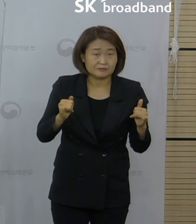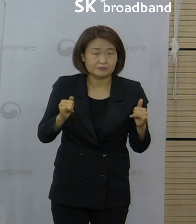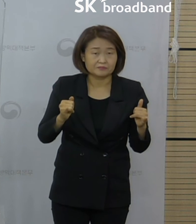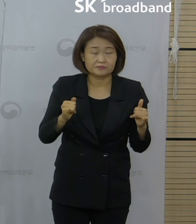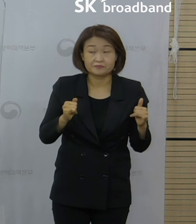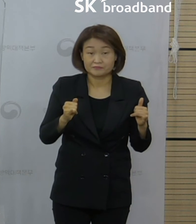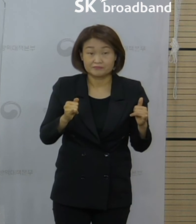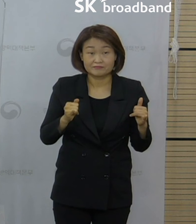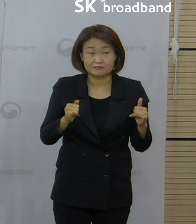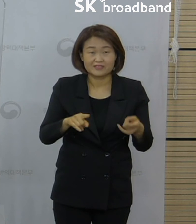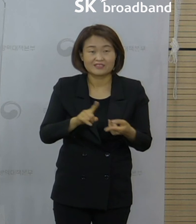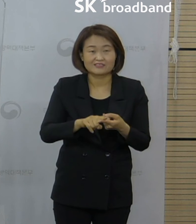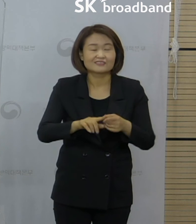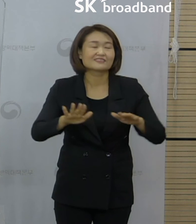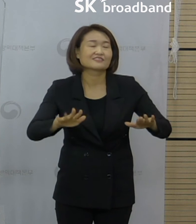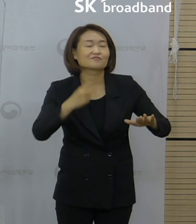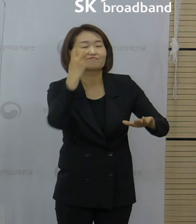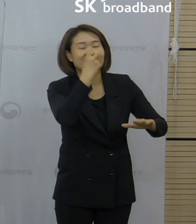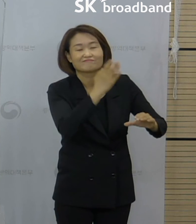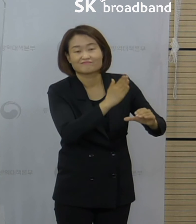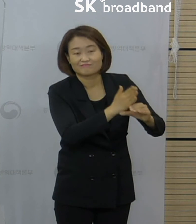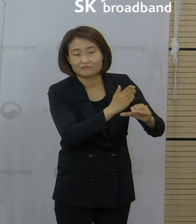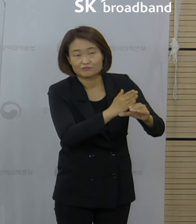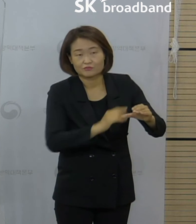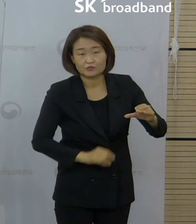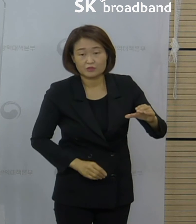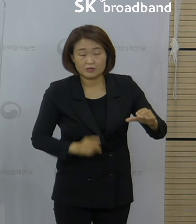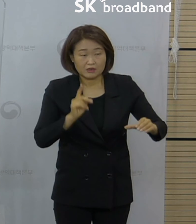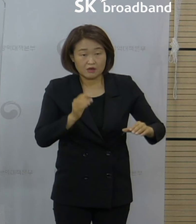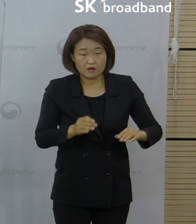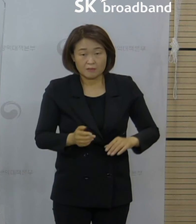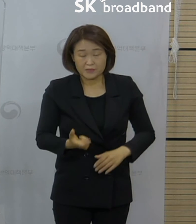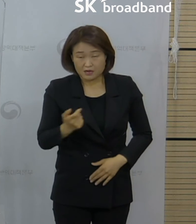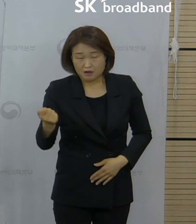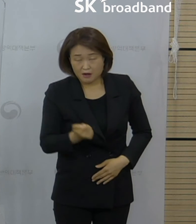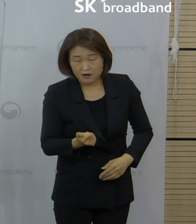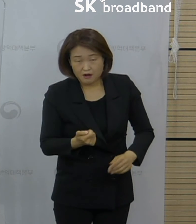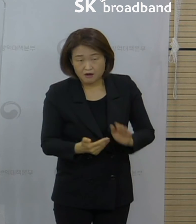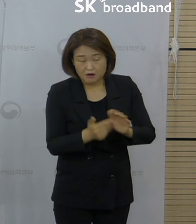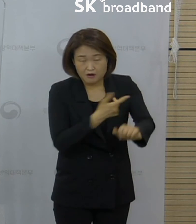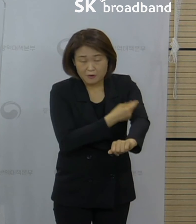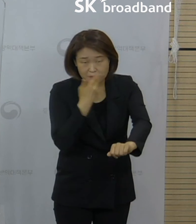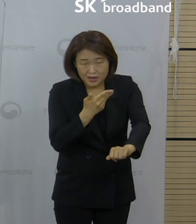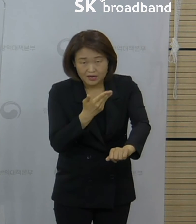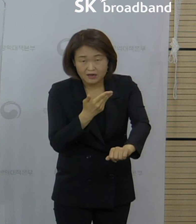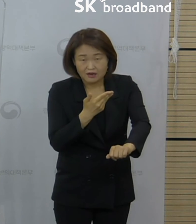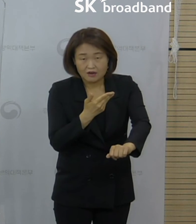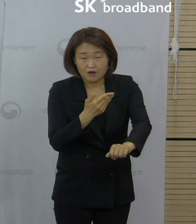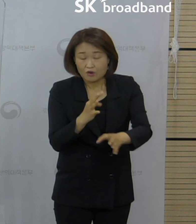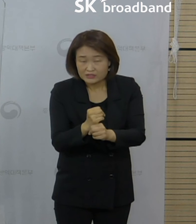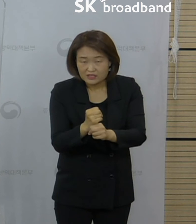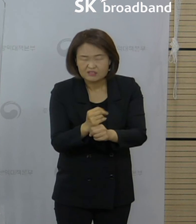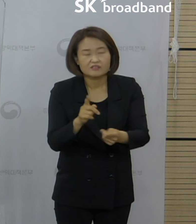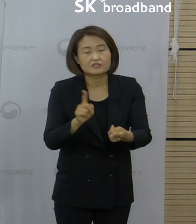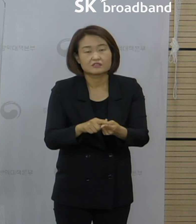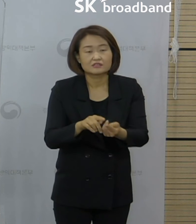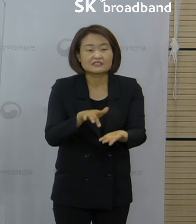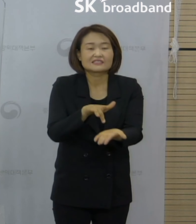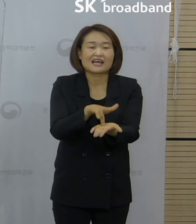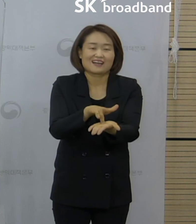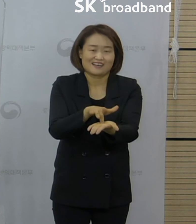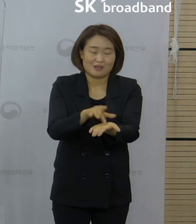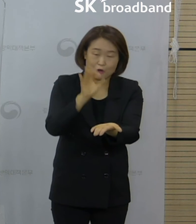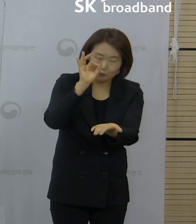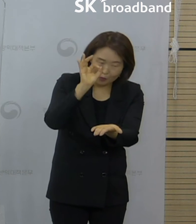대상자에 대해서는 저희들이 검토를 하고 있고 일부라도 더 당길 수 있을지는 이제 백신 공급 상황이라든지 접종 시행 상황을 보아서